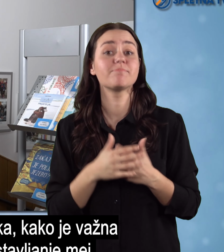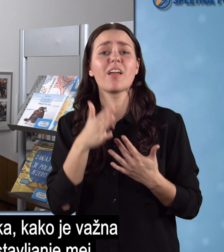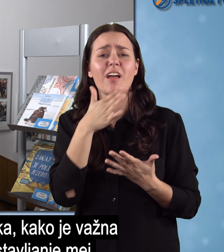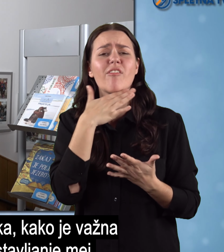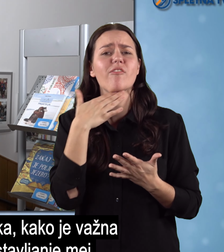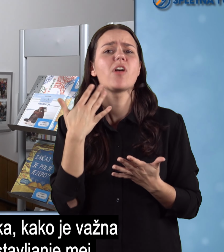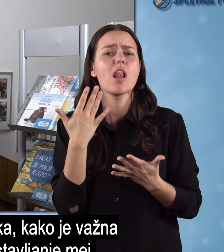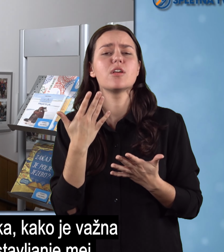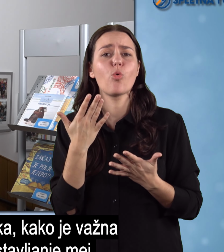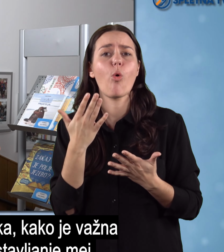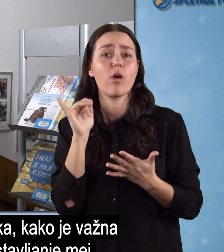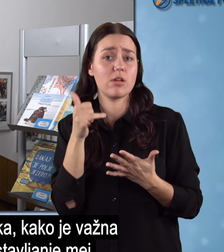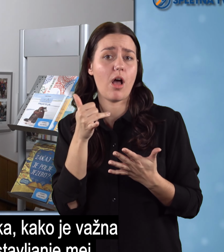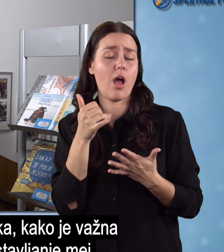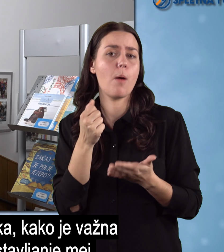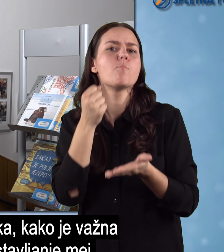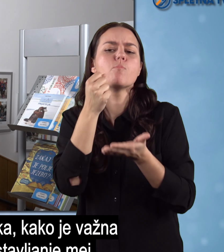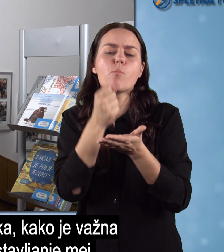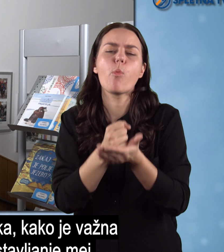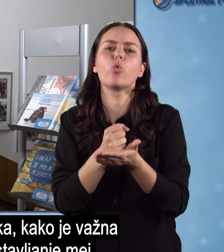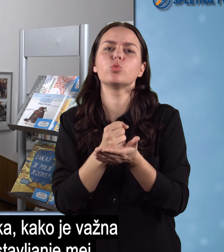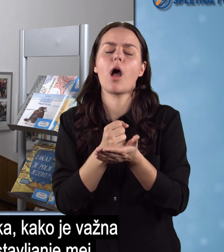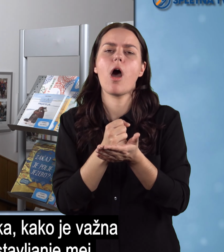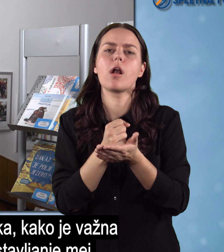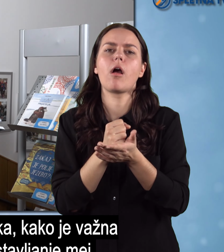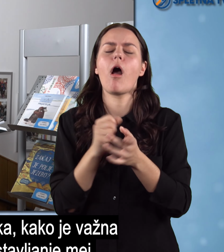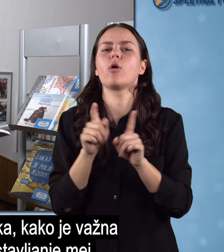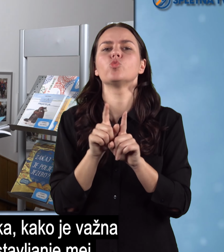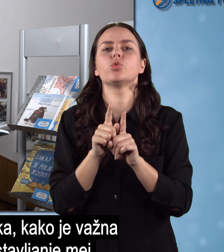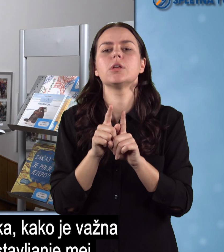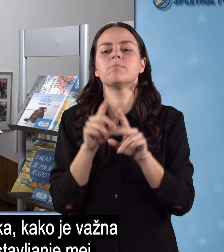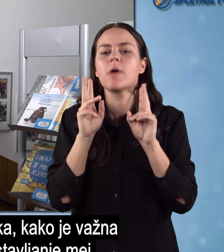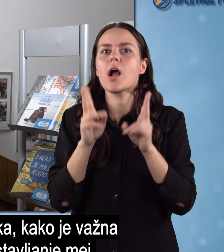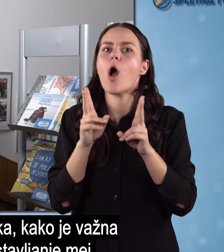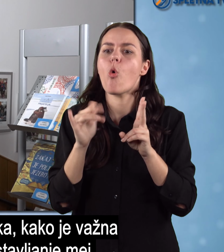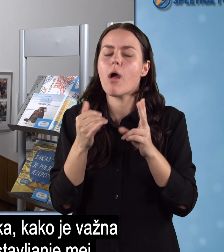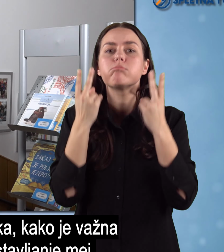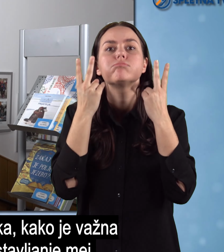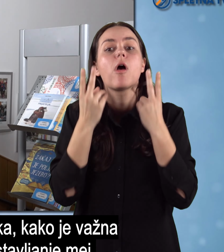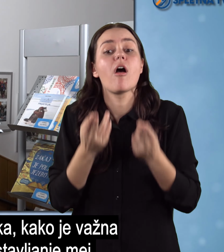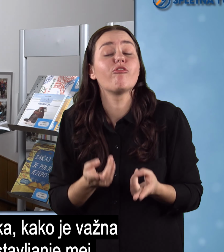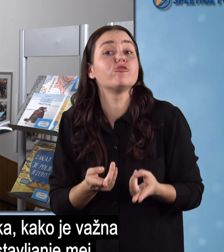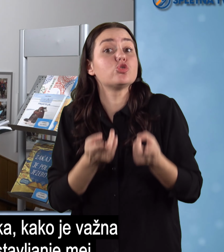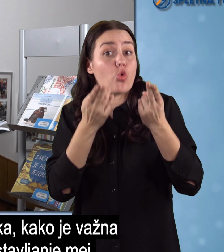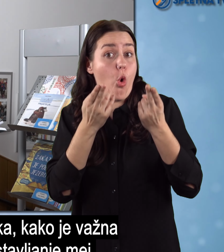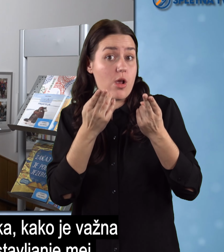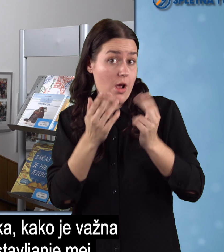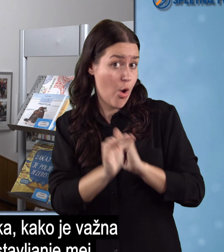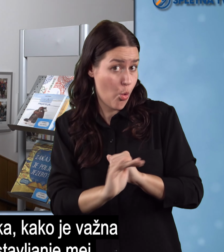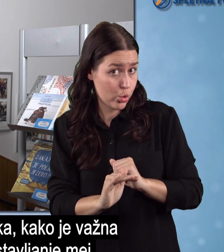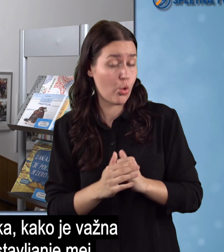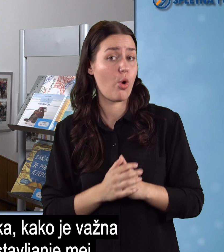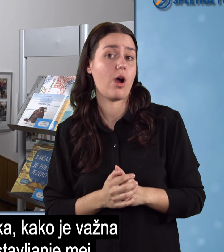Veliko je poudarka tudi, kako je važna vzgoja otroka